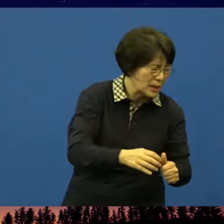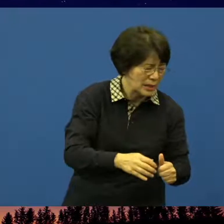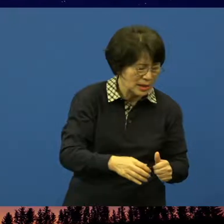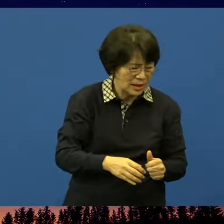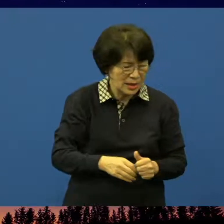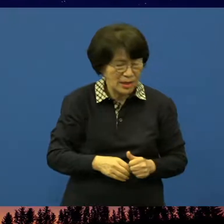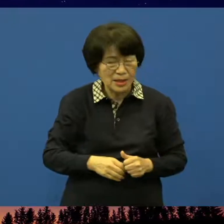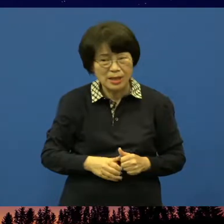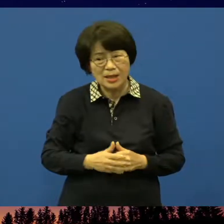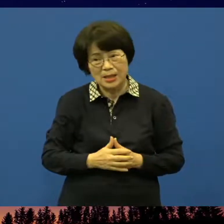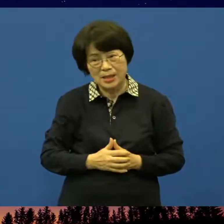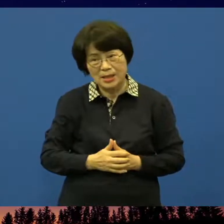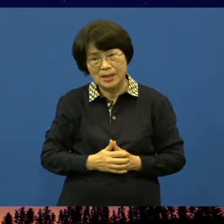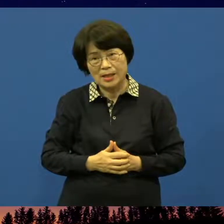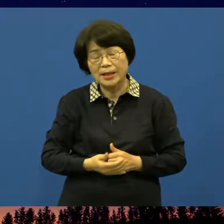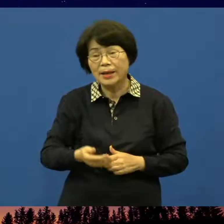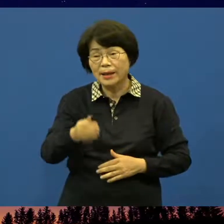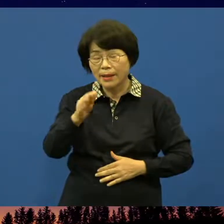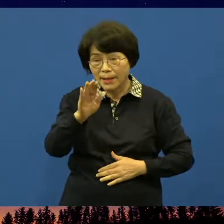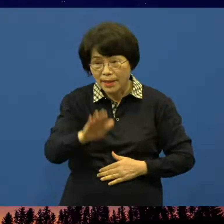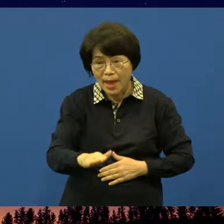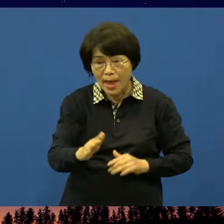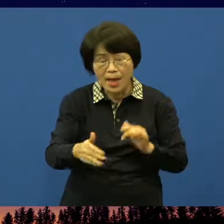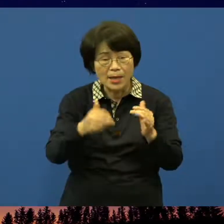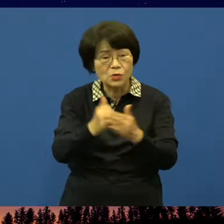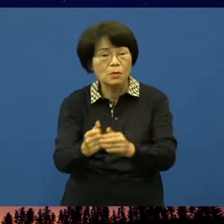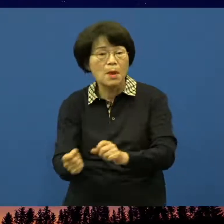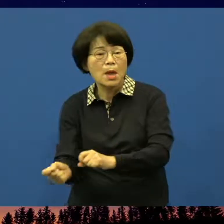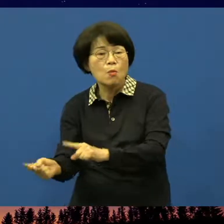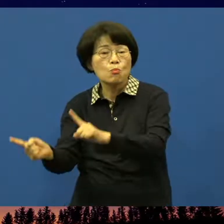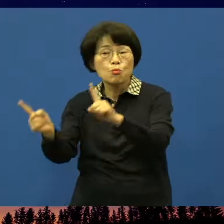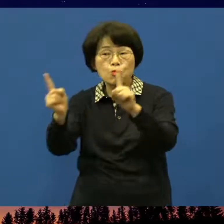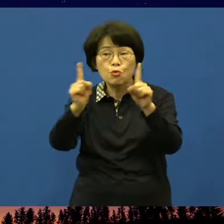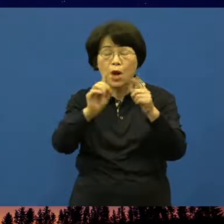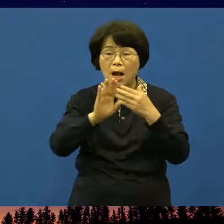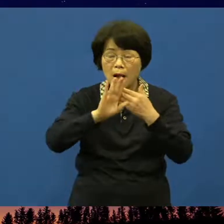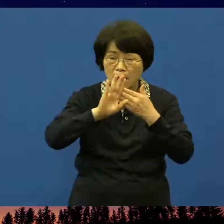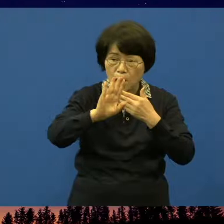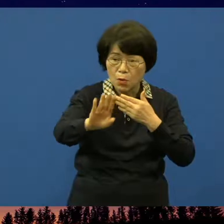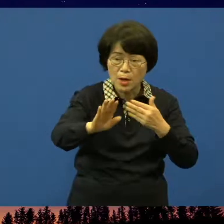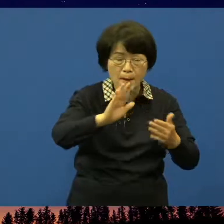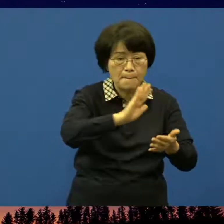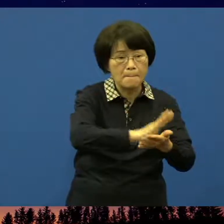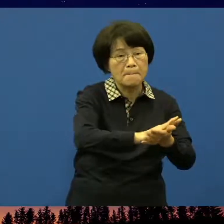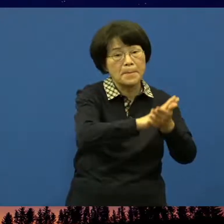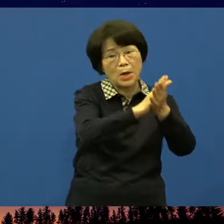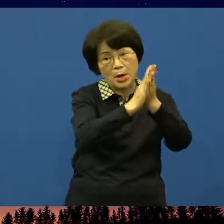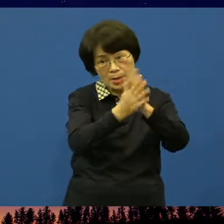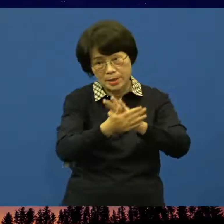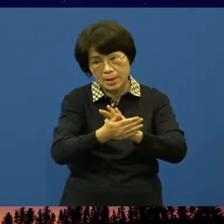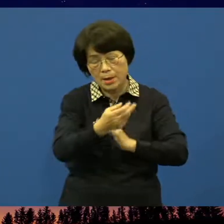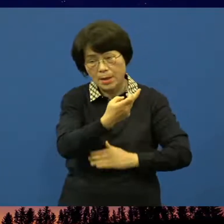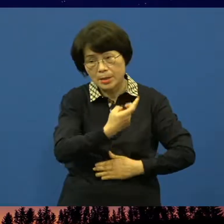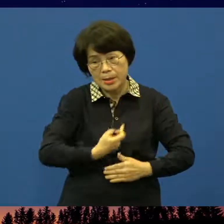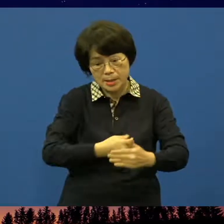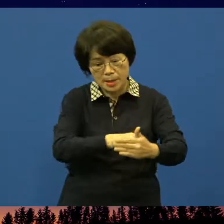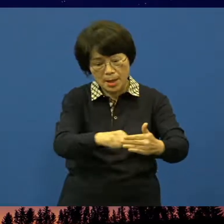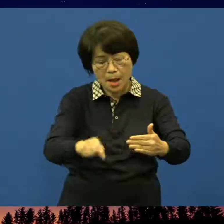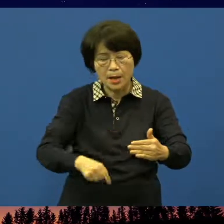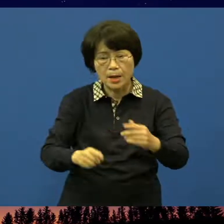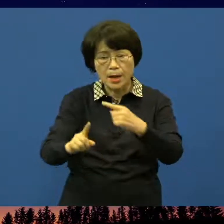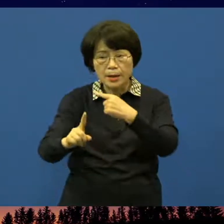거지. 근데 예수의 부활 이후에는 달라졌습니다. 이전과 전혀 달라요. 그들의 안에 있는 긍정적인